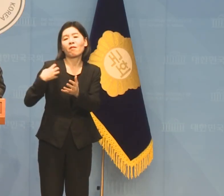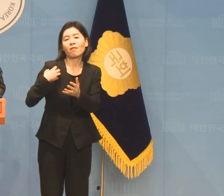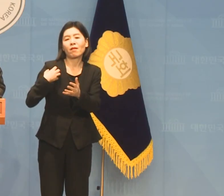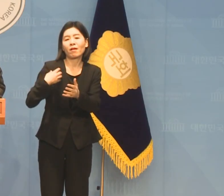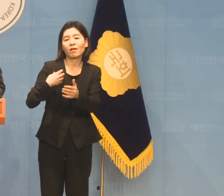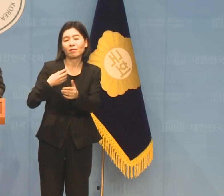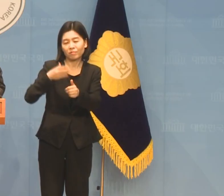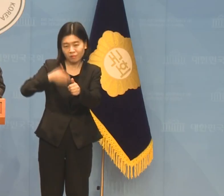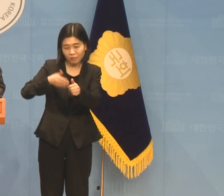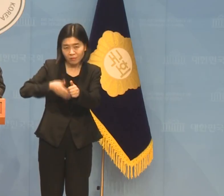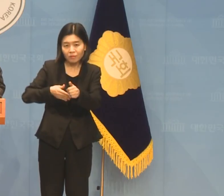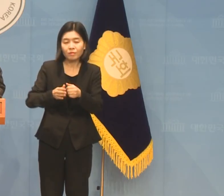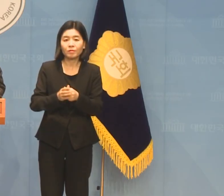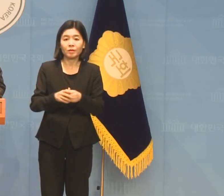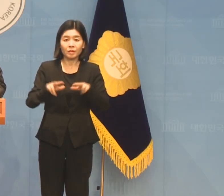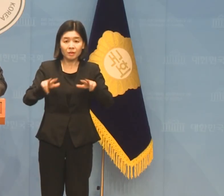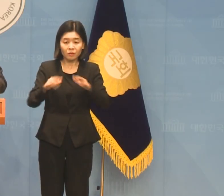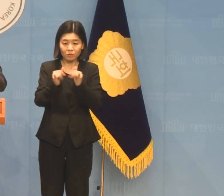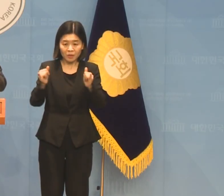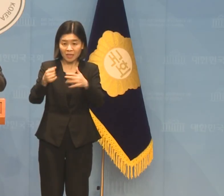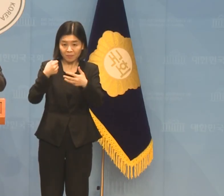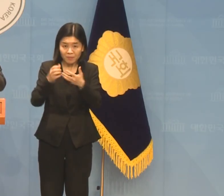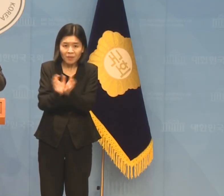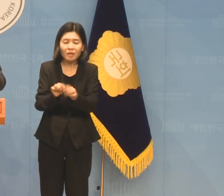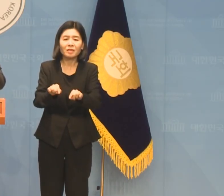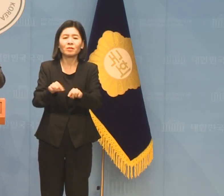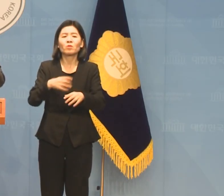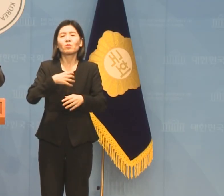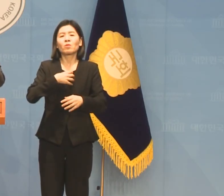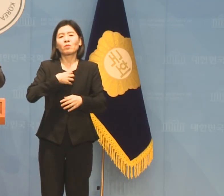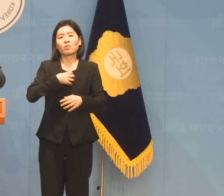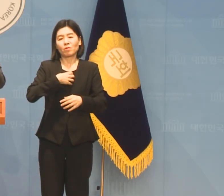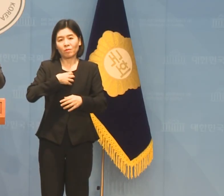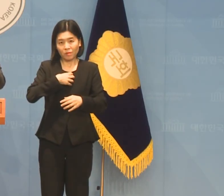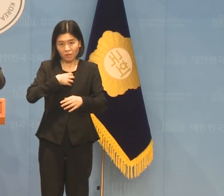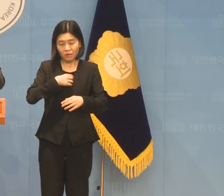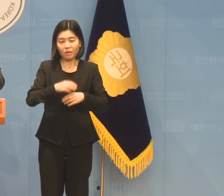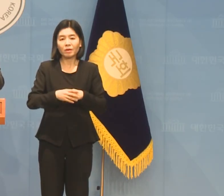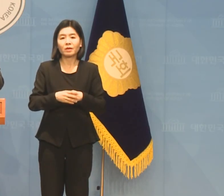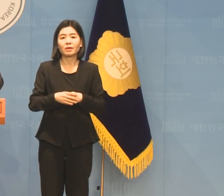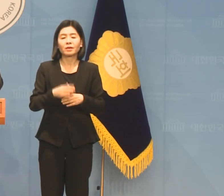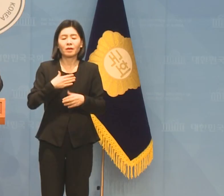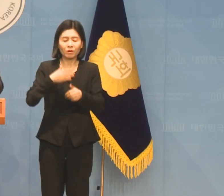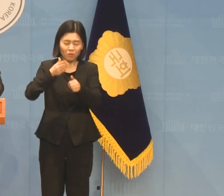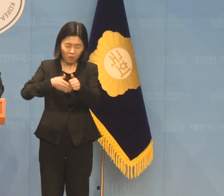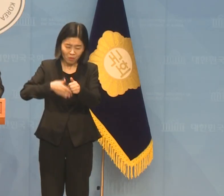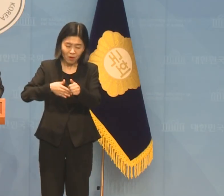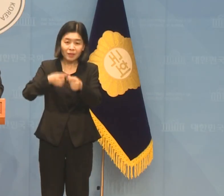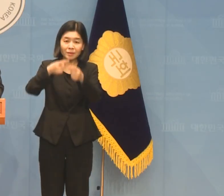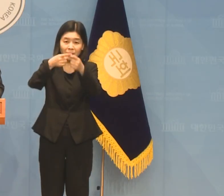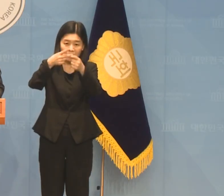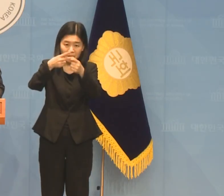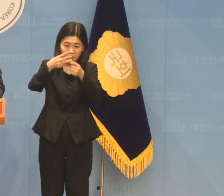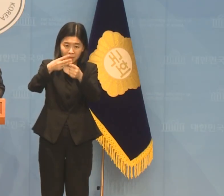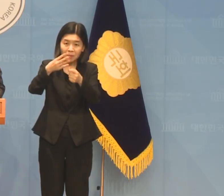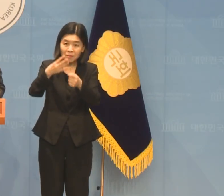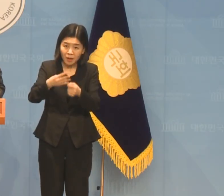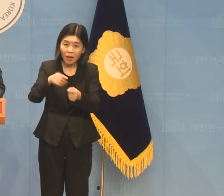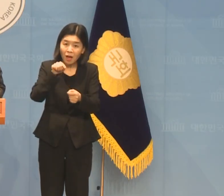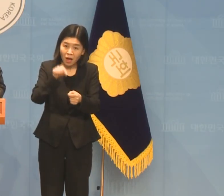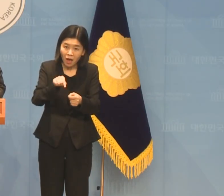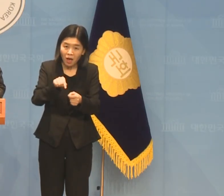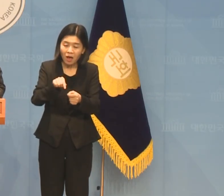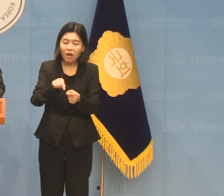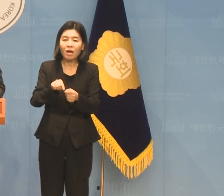지금 국민의힘은 절체절명의 위기에 놓여 있습니다. 제가 요구하는 4가지 사항은 선거에